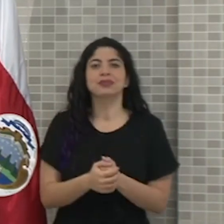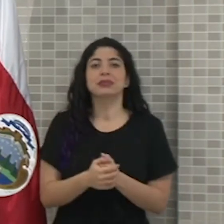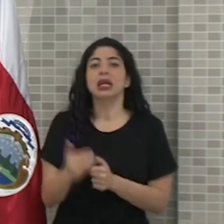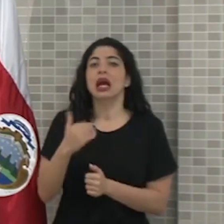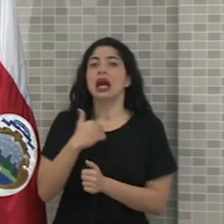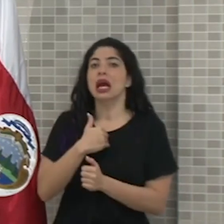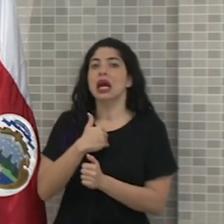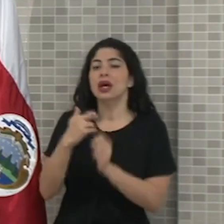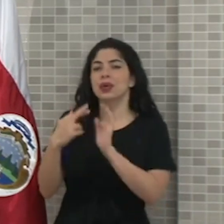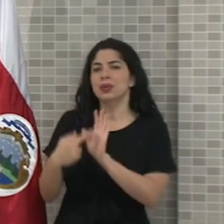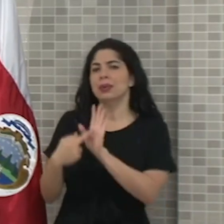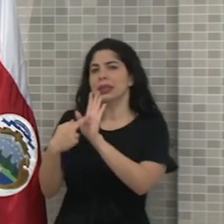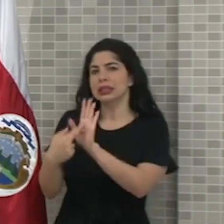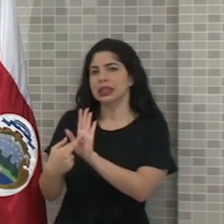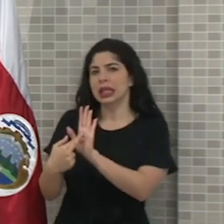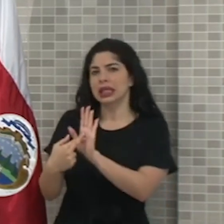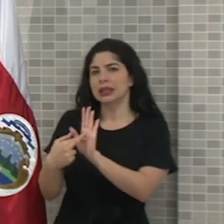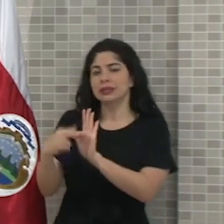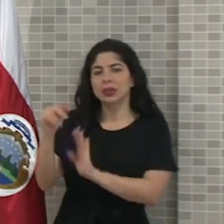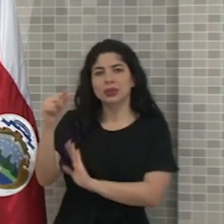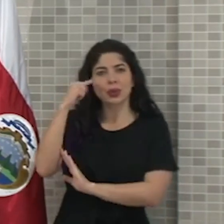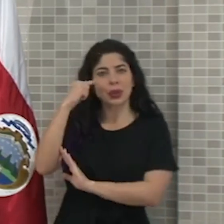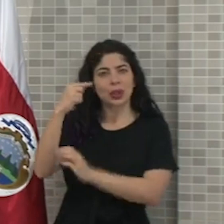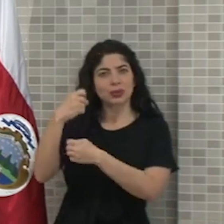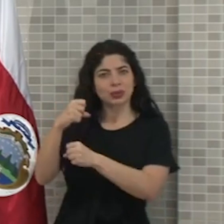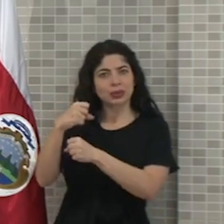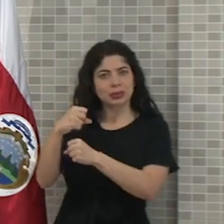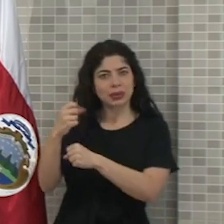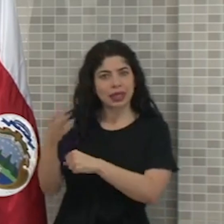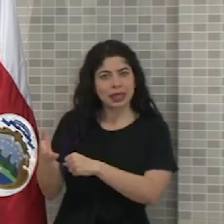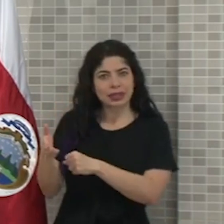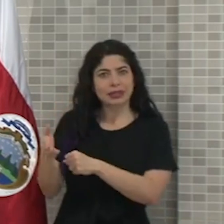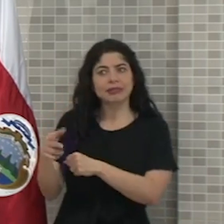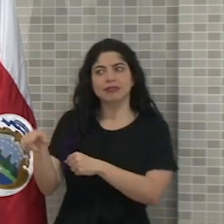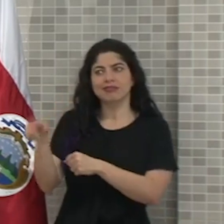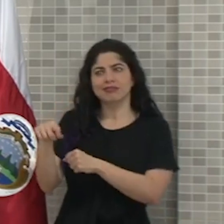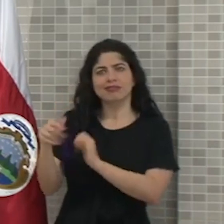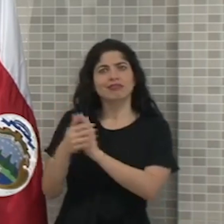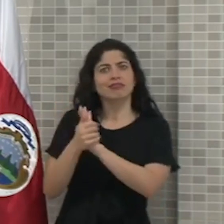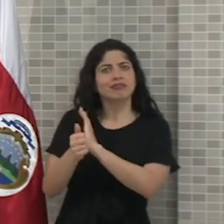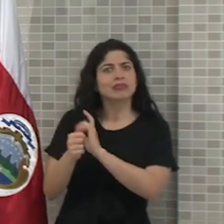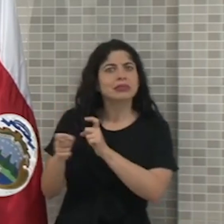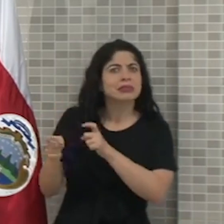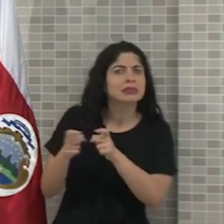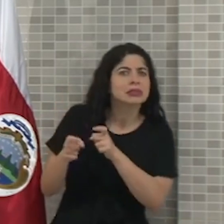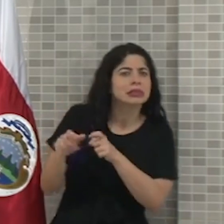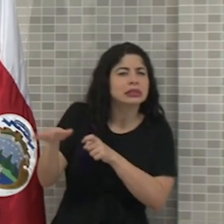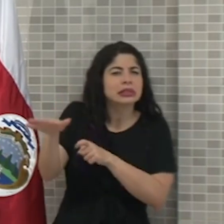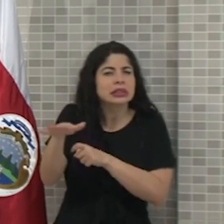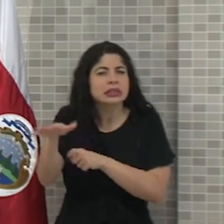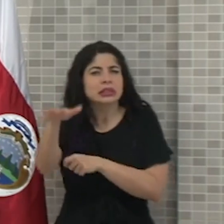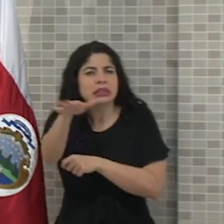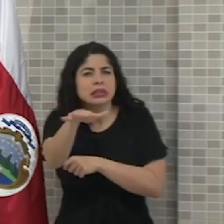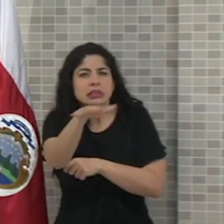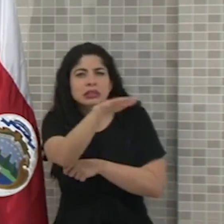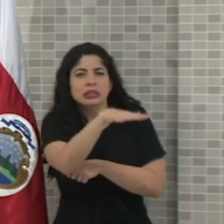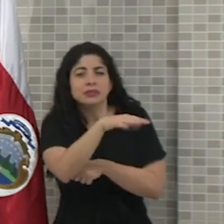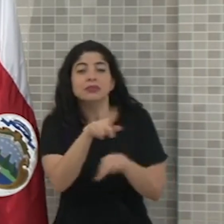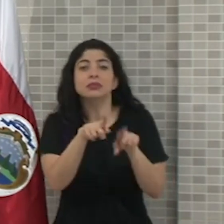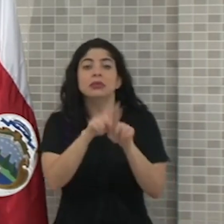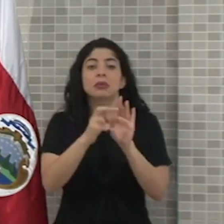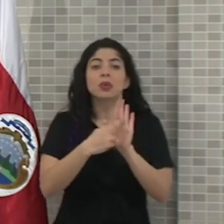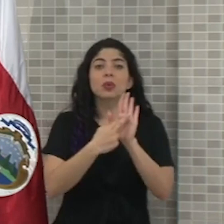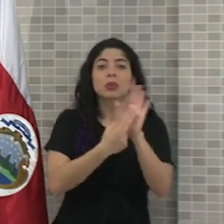Tenemos representantes de los gobiernos locales que manejan el territorio. Tenemos representantes del